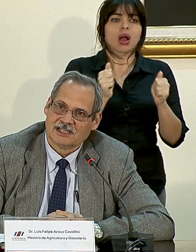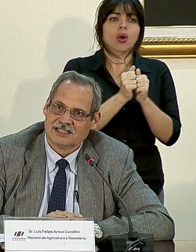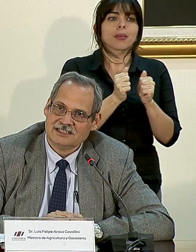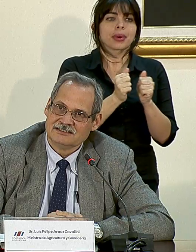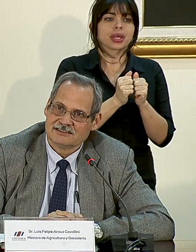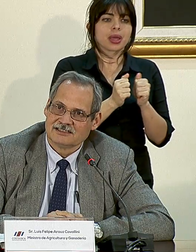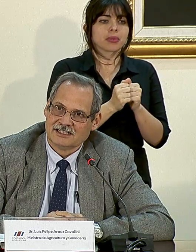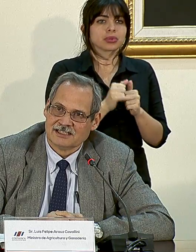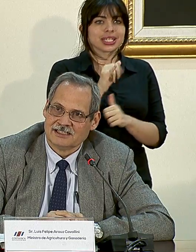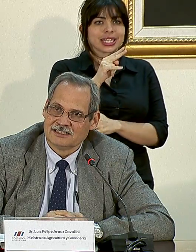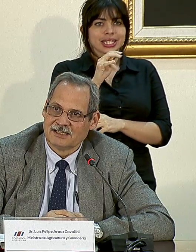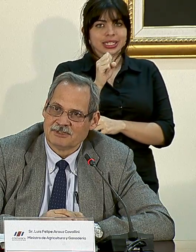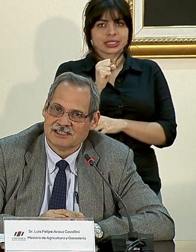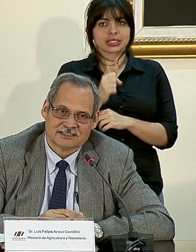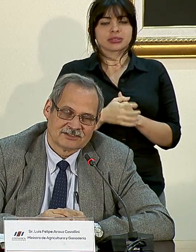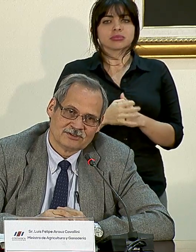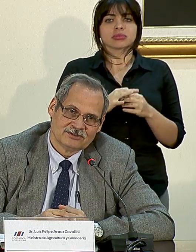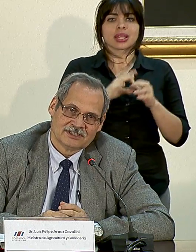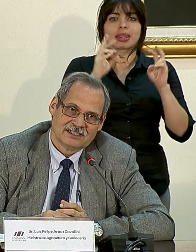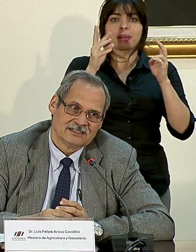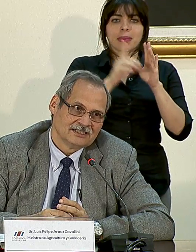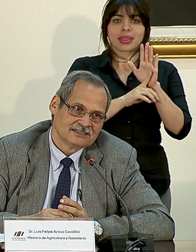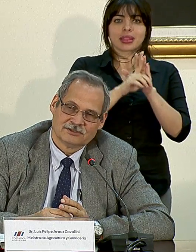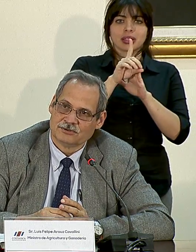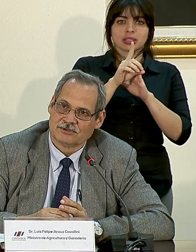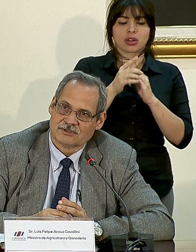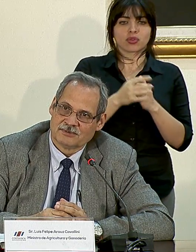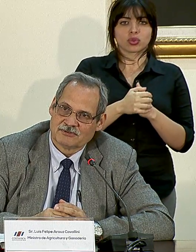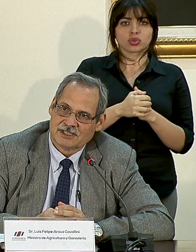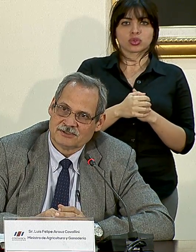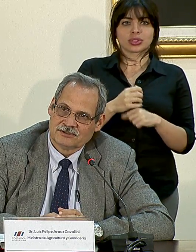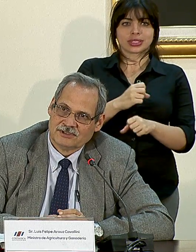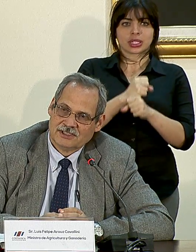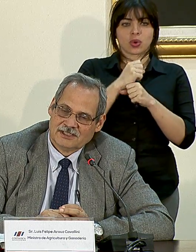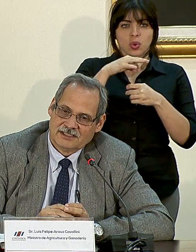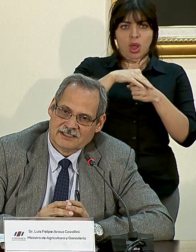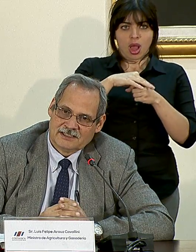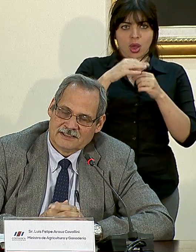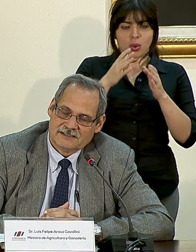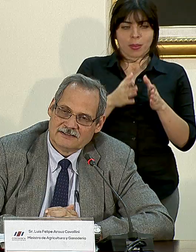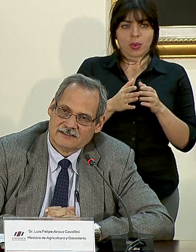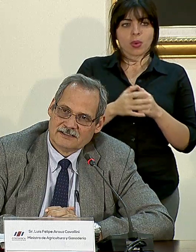Acompañamos al INS en el tema del desarrollo del seguro agropecuario.